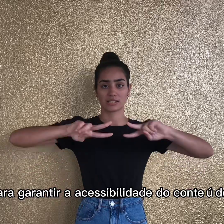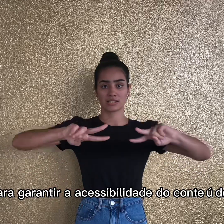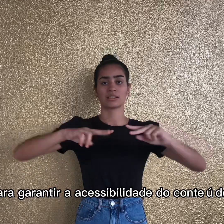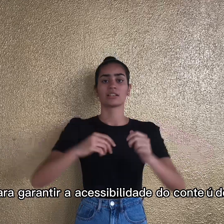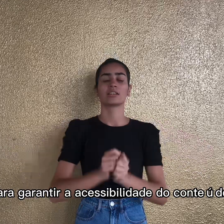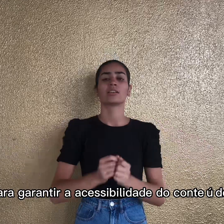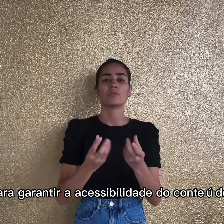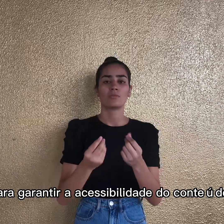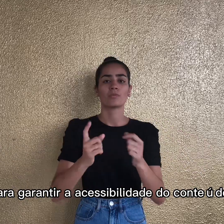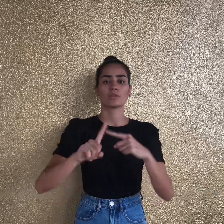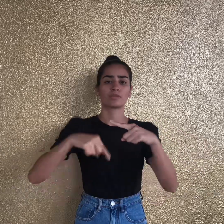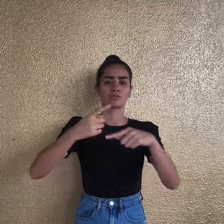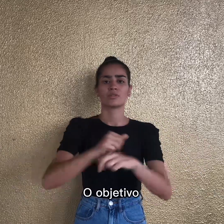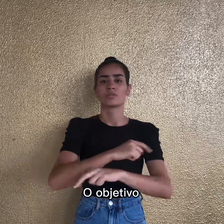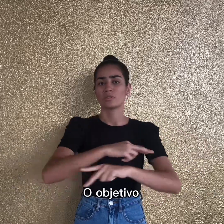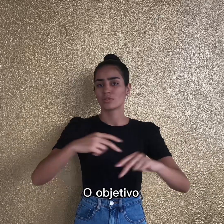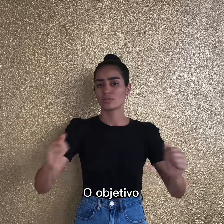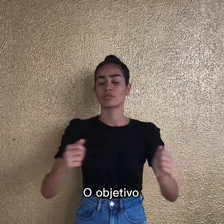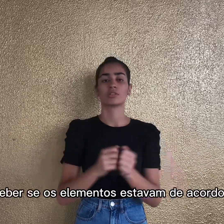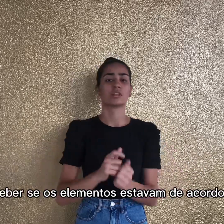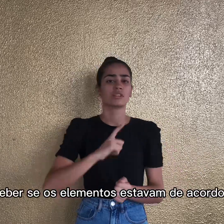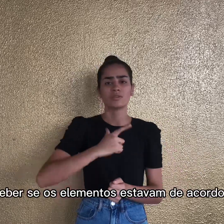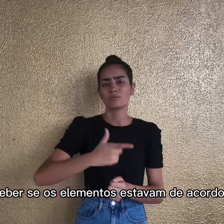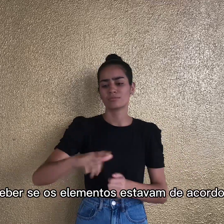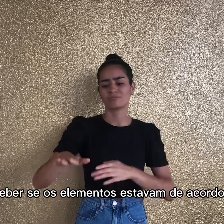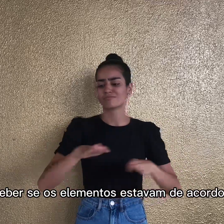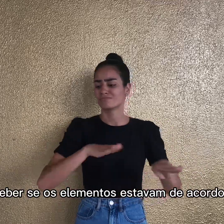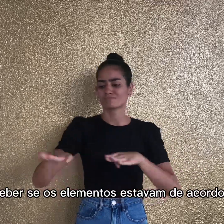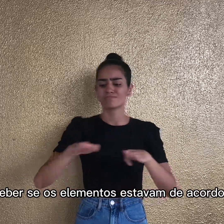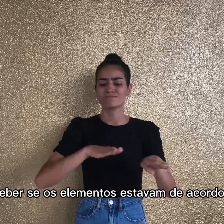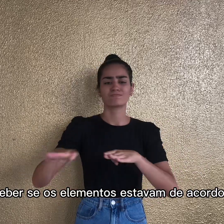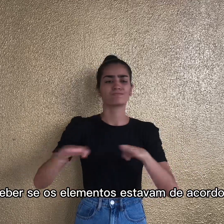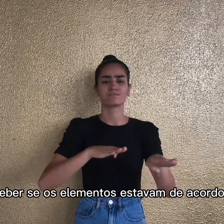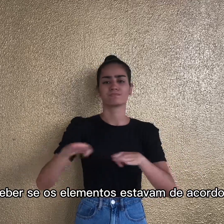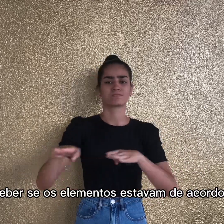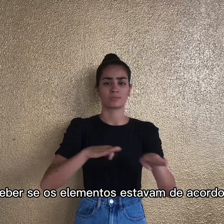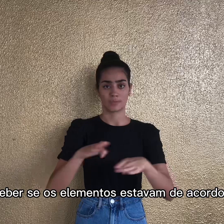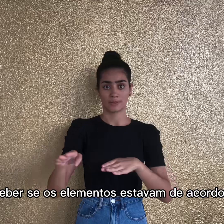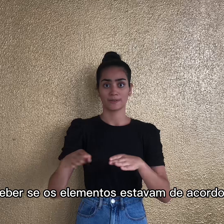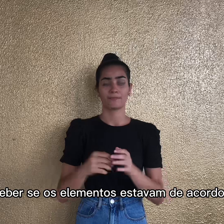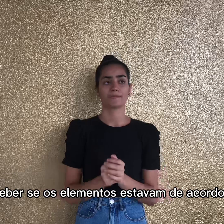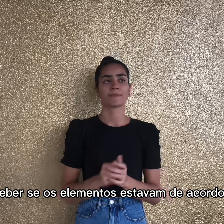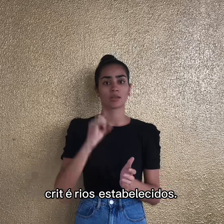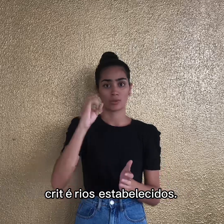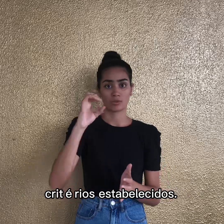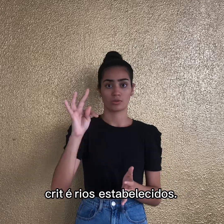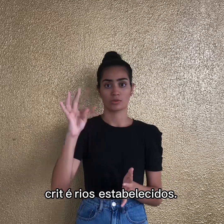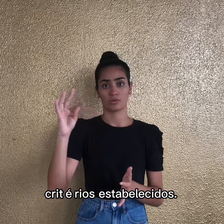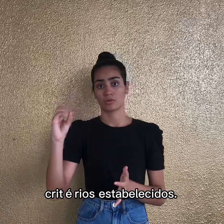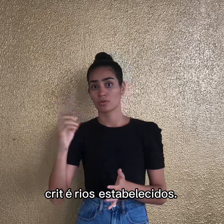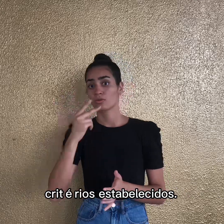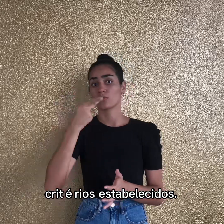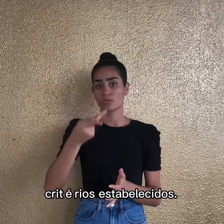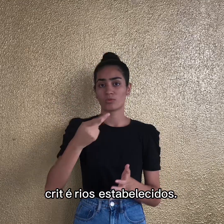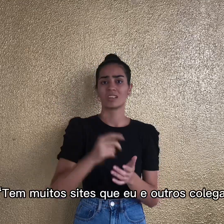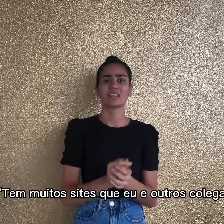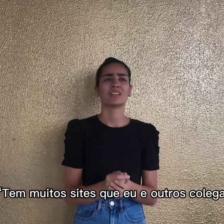acessibilidade do conteúdo. O objetivo era perceber se os elementos estavam de acordo com os critérios estabelecidos. Tem